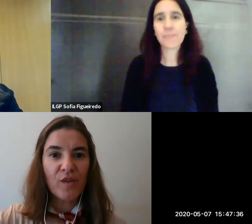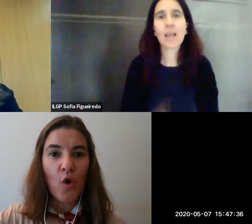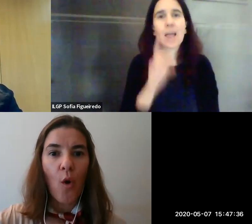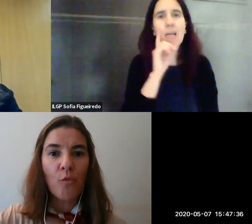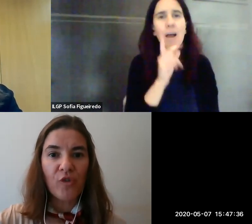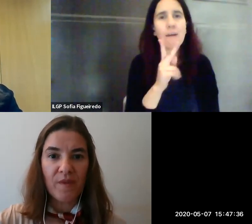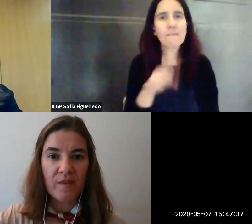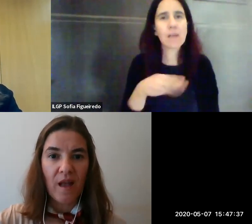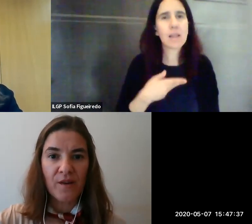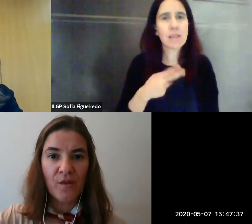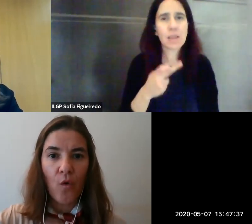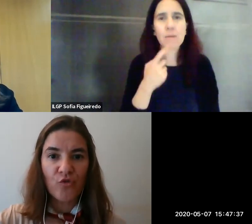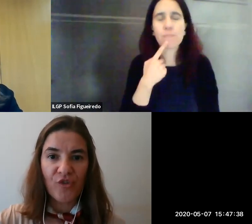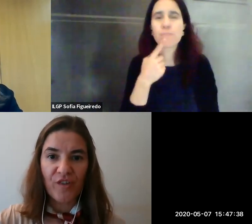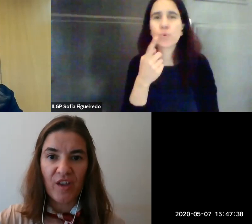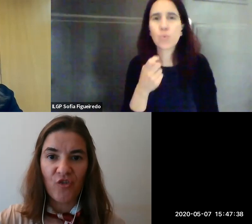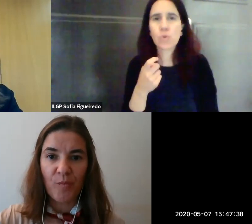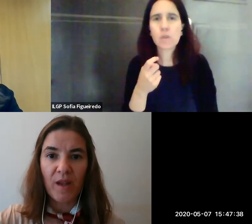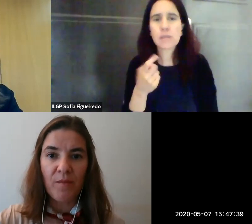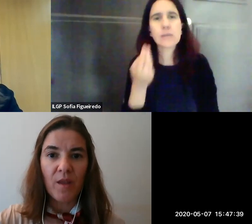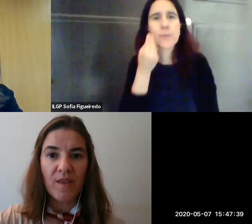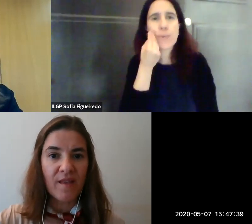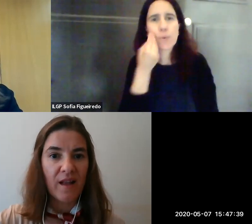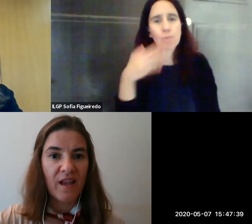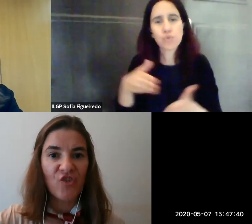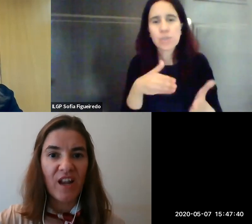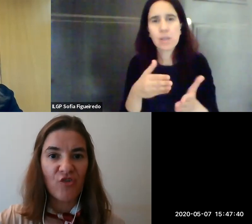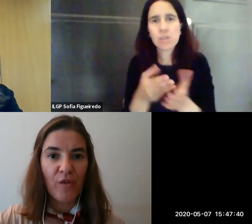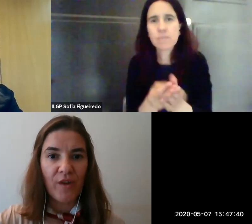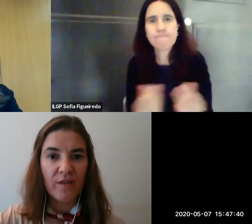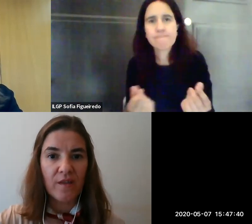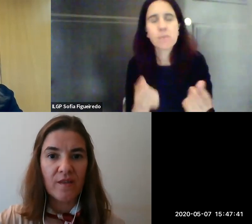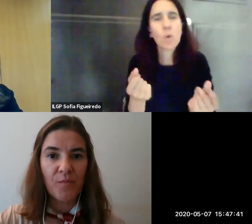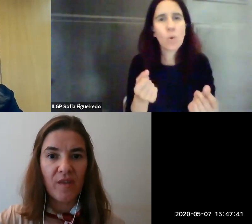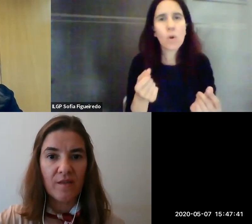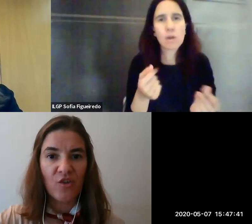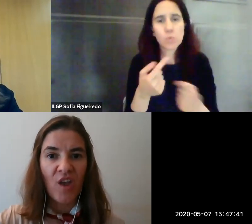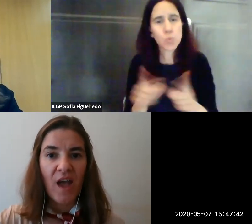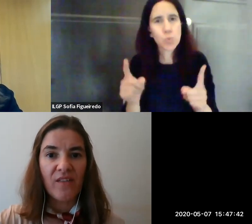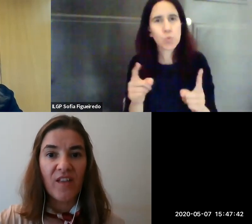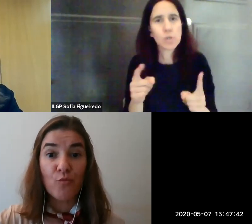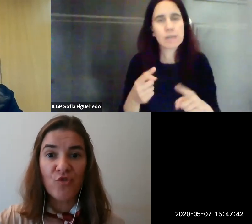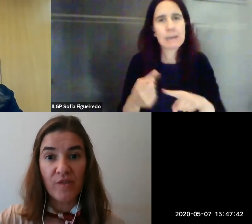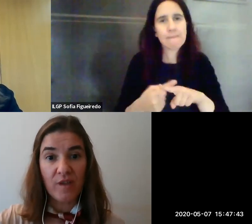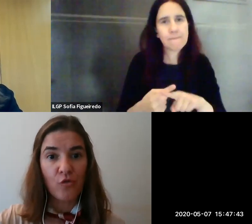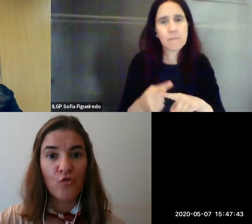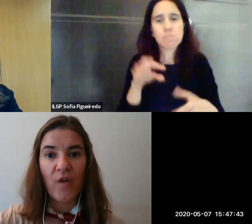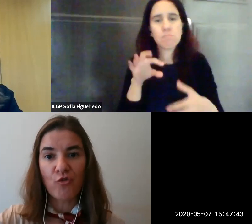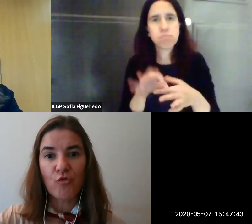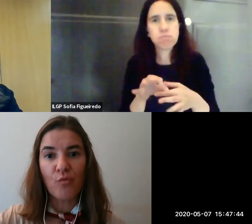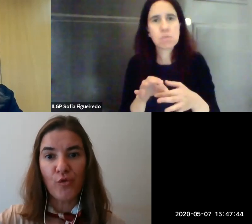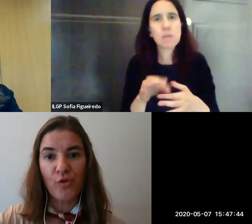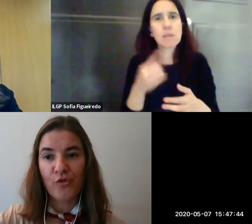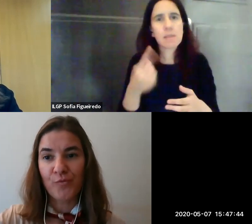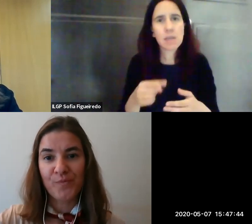pergunta que como ultrapassar ou estratégias para minimizar as grandes diferenças e apetências em termos de TIC dos